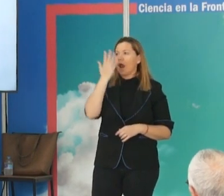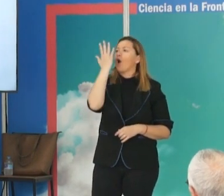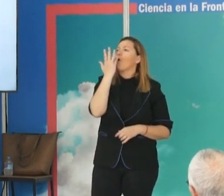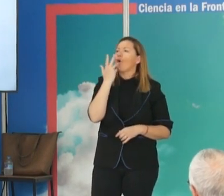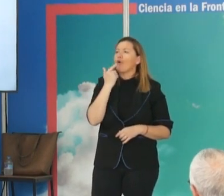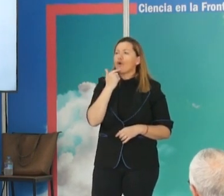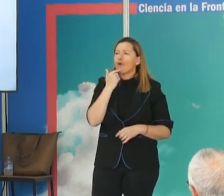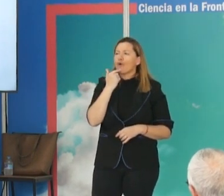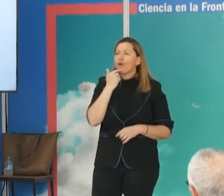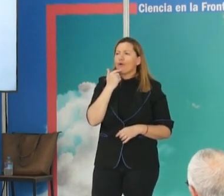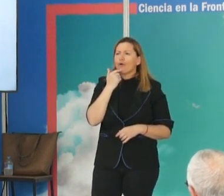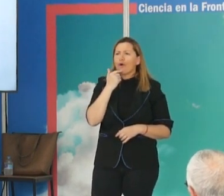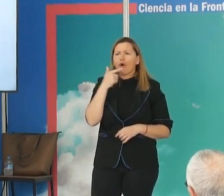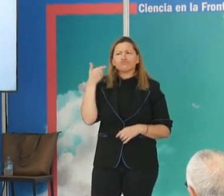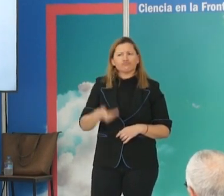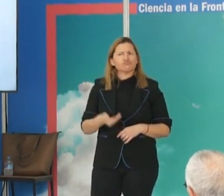El color es un recurrente